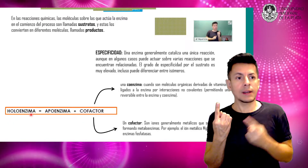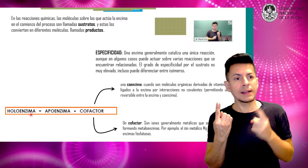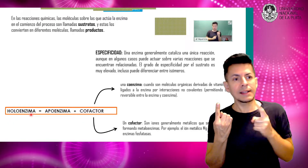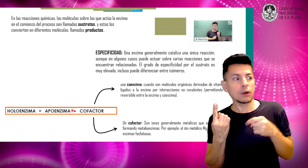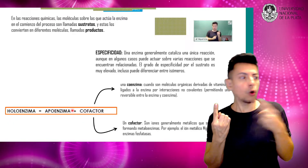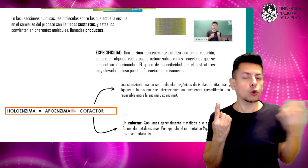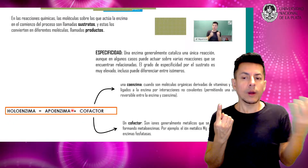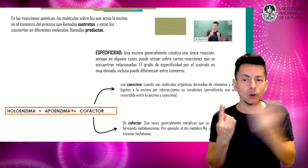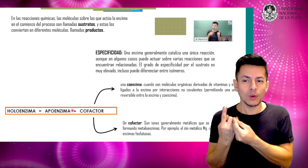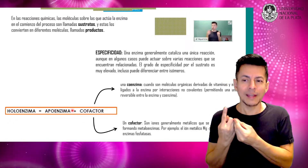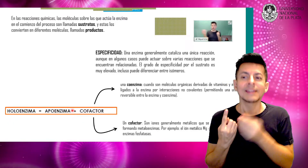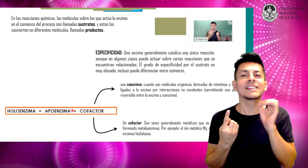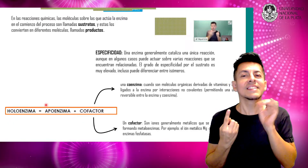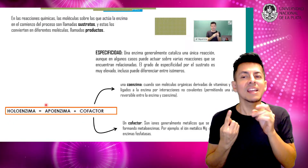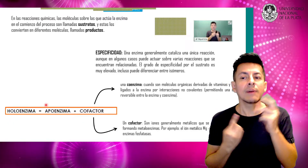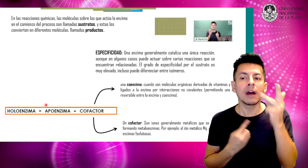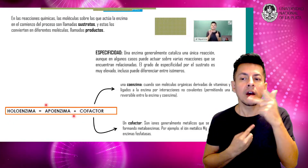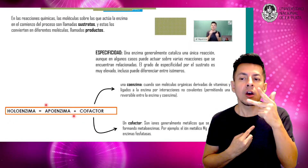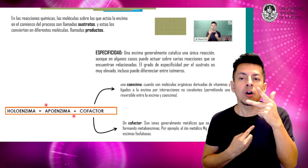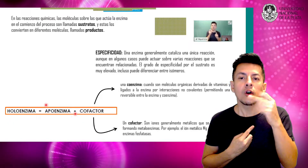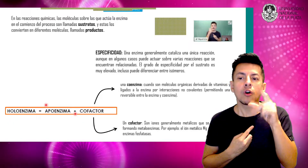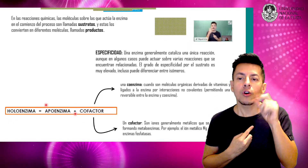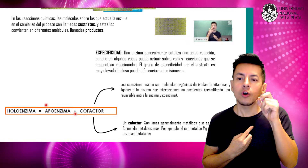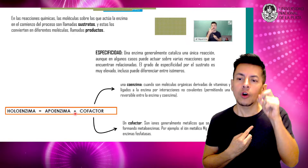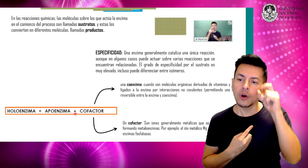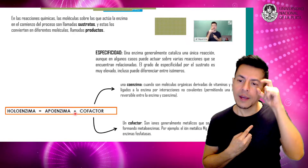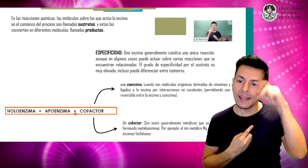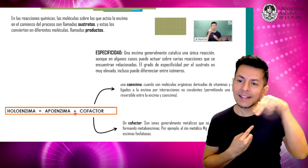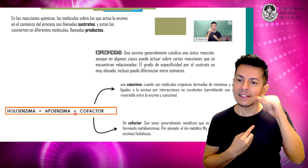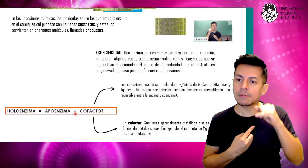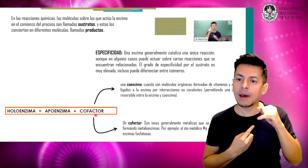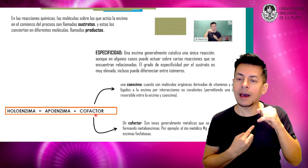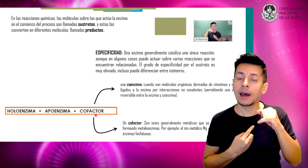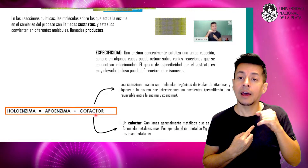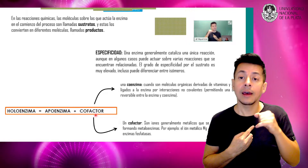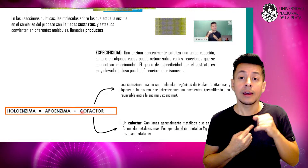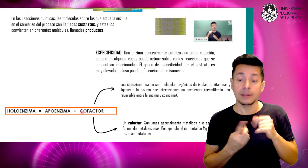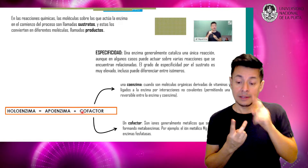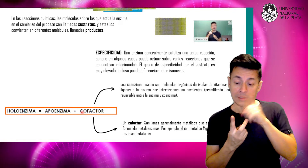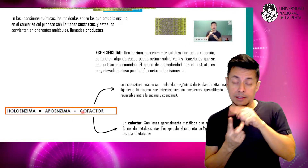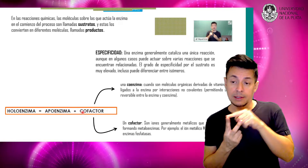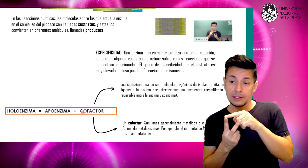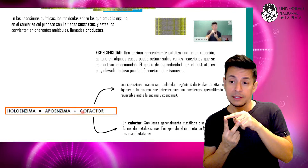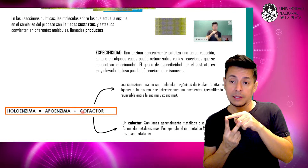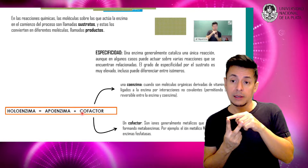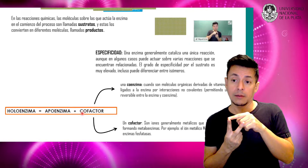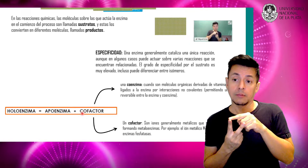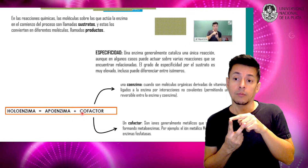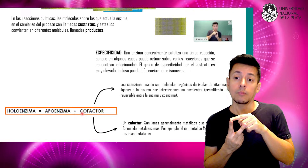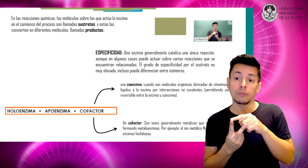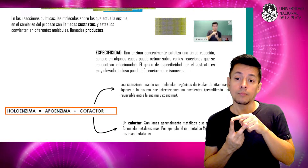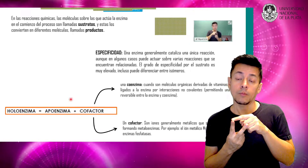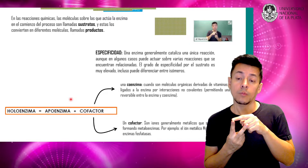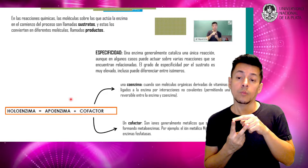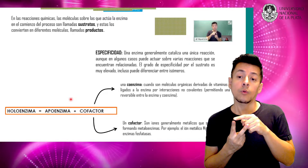¿Por qué? Porque están formados por la enzima de origen proteico más ese compuesto químico que las ayuda a funcionar.